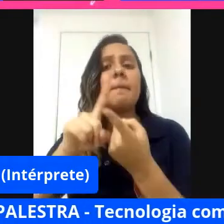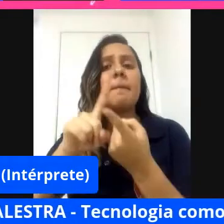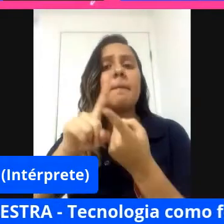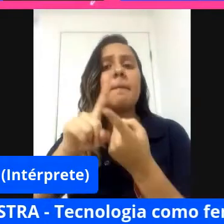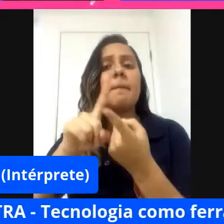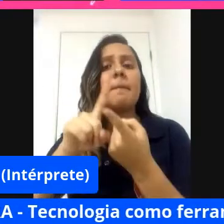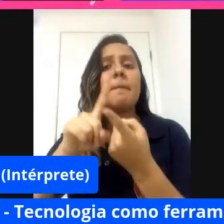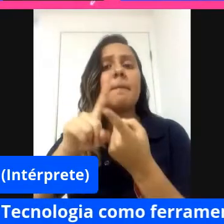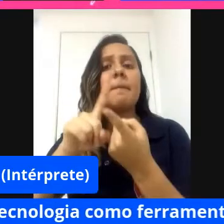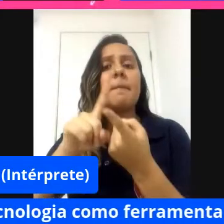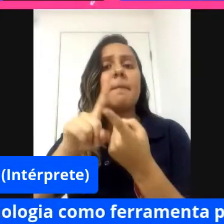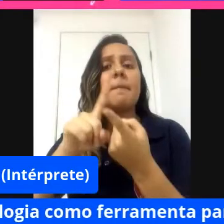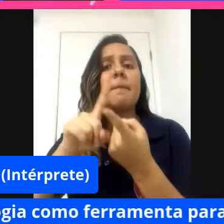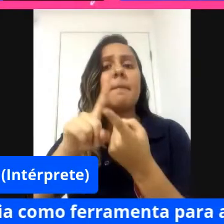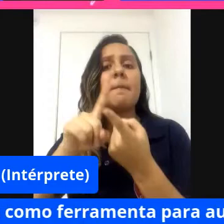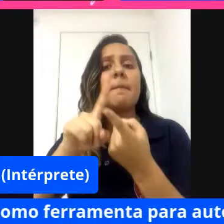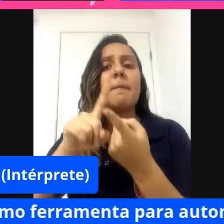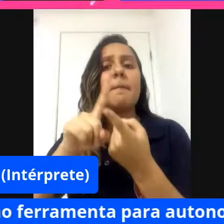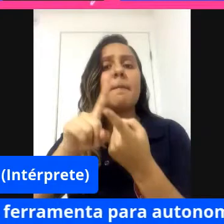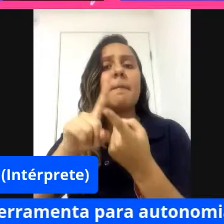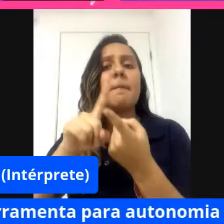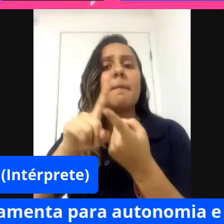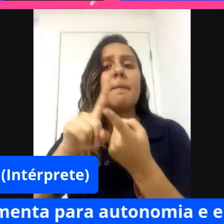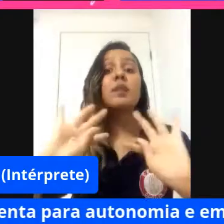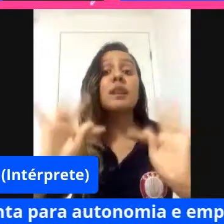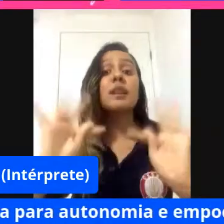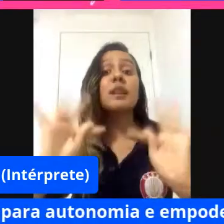Eu tinha aqui feito uma série